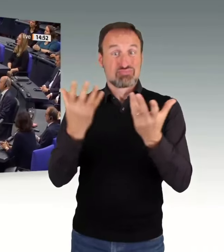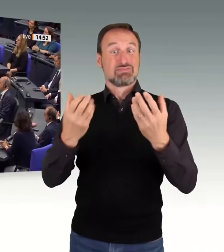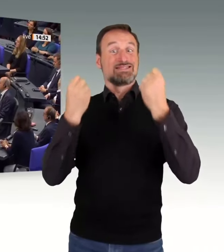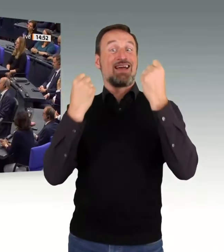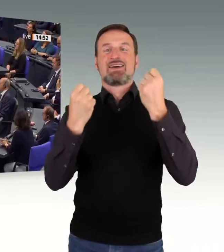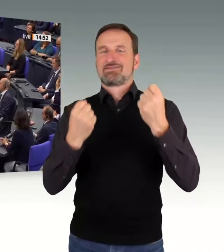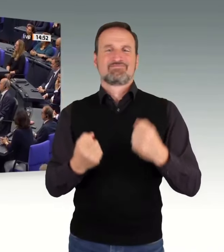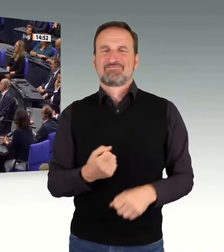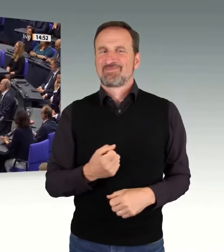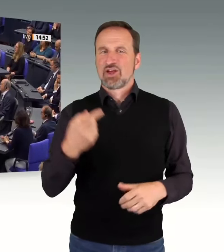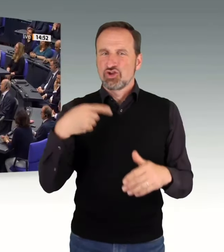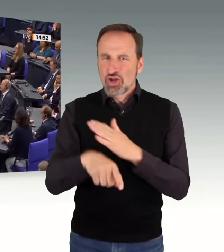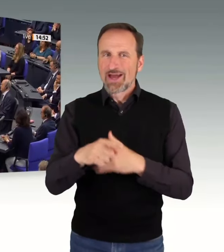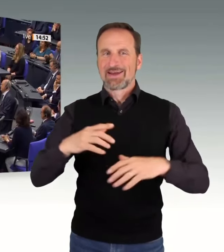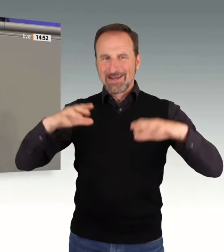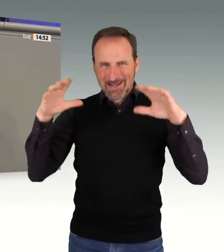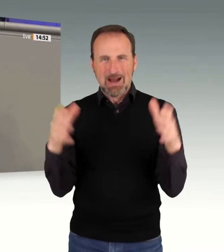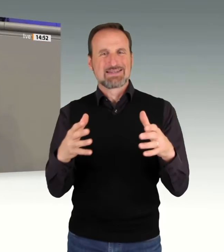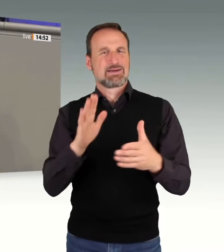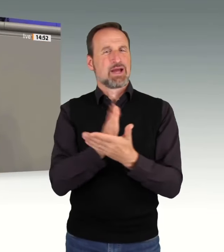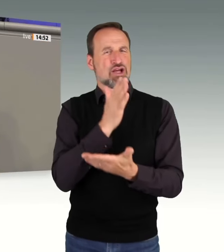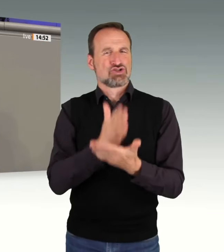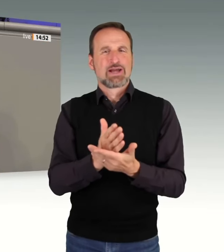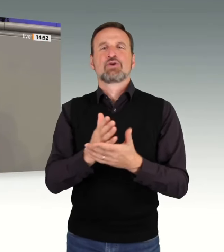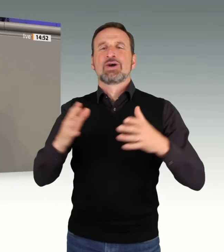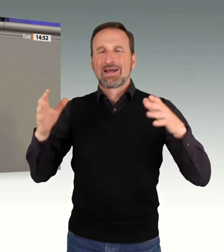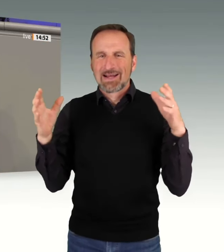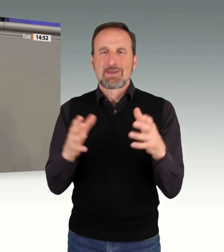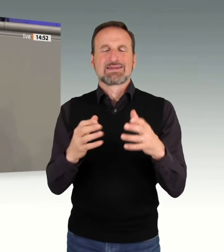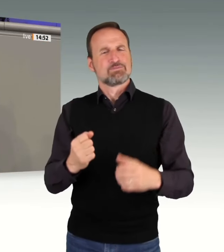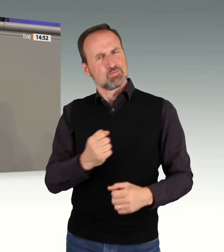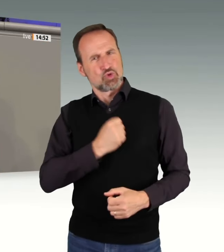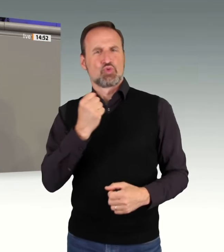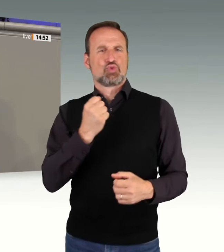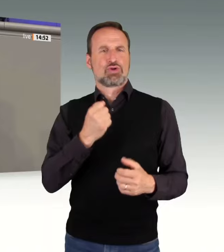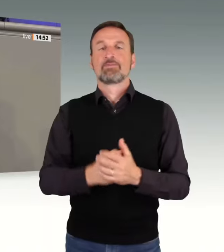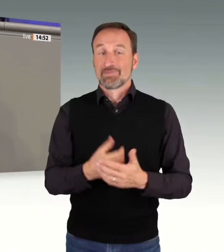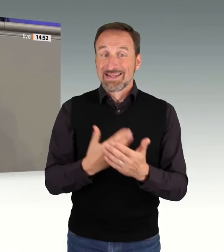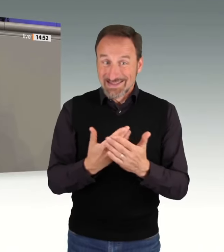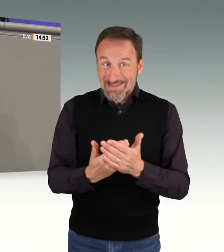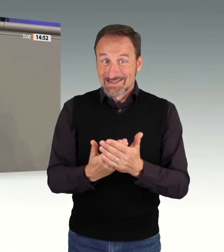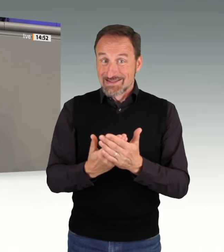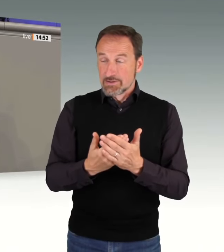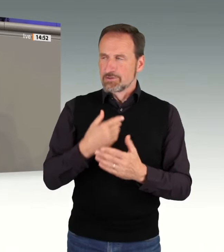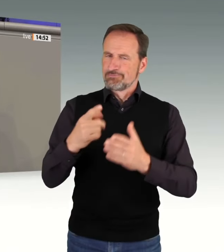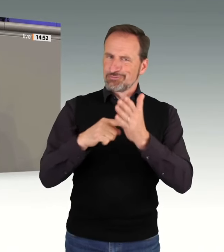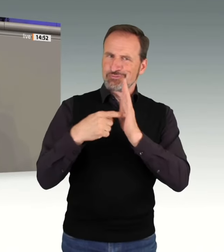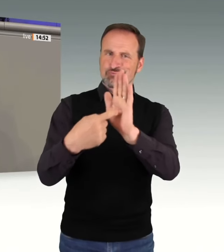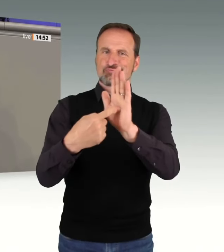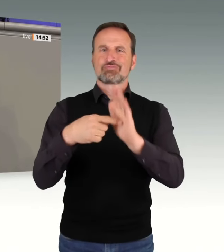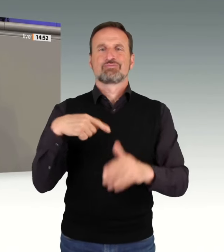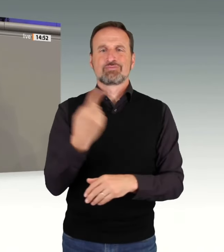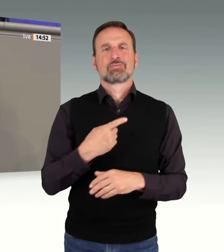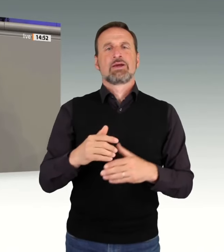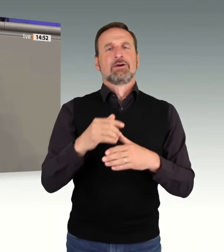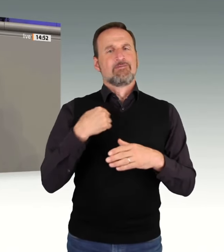Besonders bin ich dankbar Ihnen für die Leadership bei der Vergabe an die Ukraine von